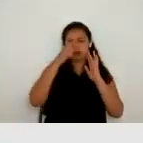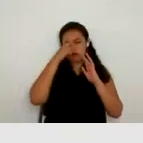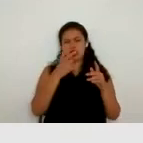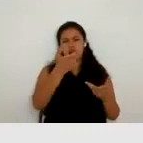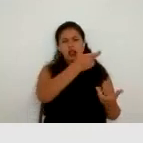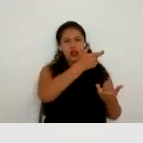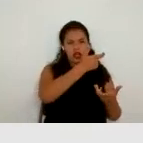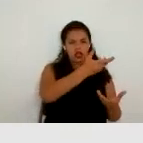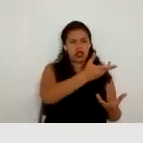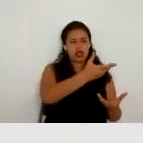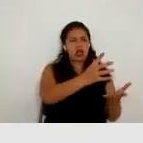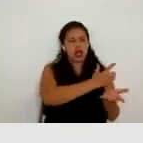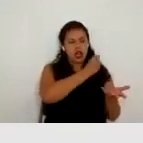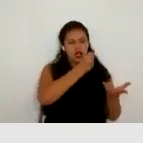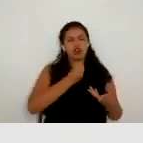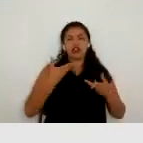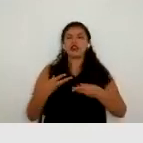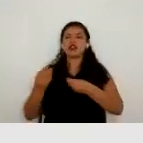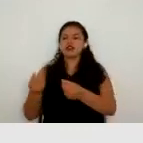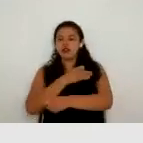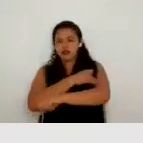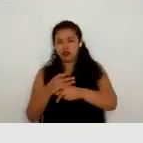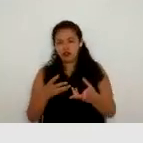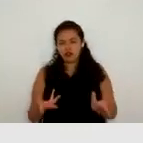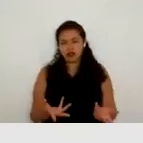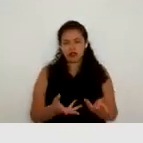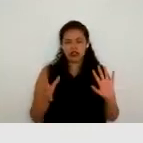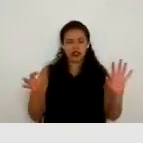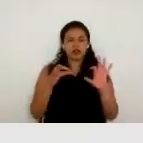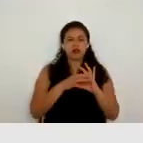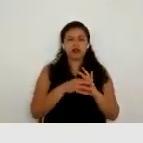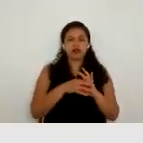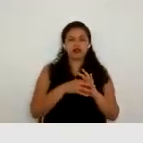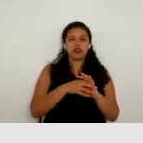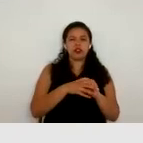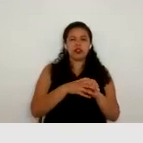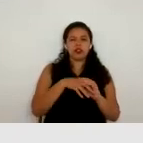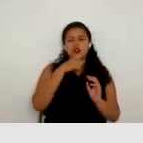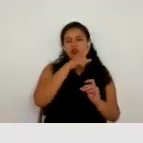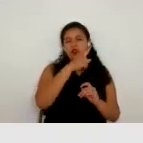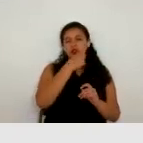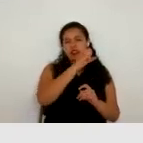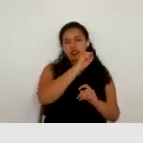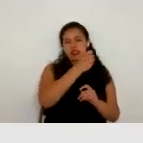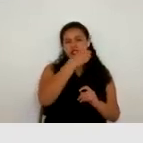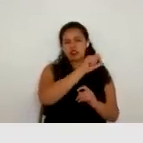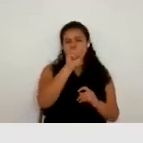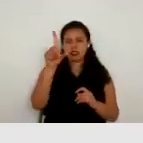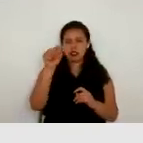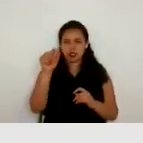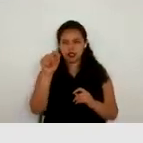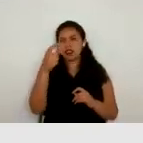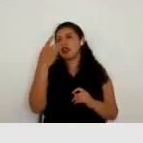familiares y había una relación de 71% más 0% del 61 al 72 por